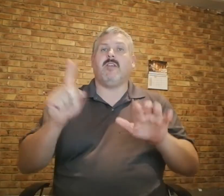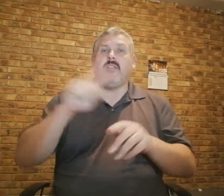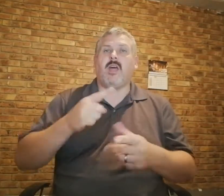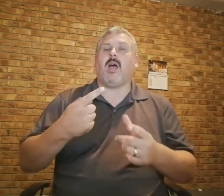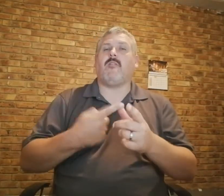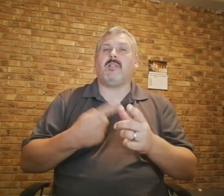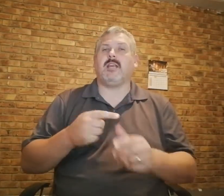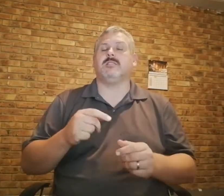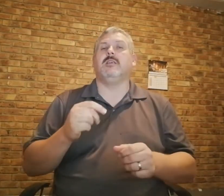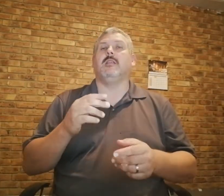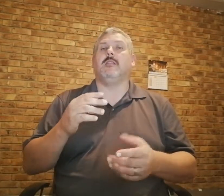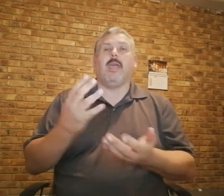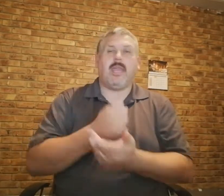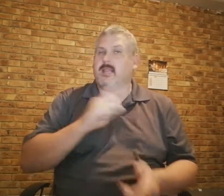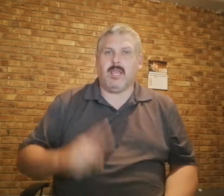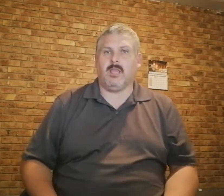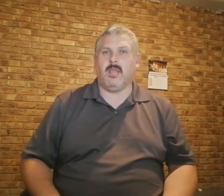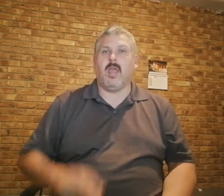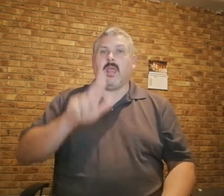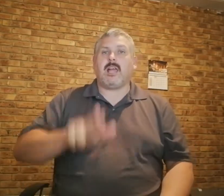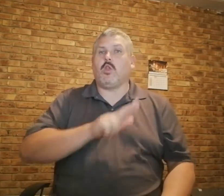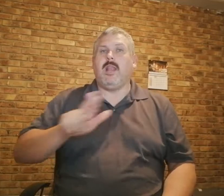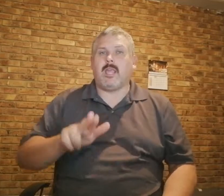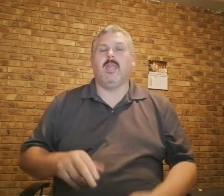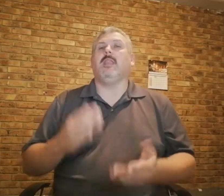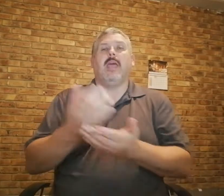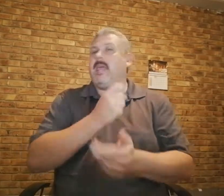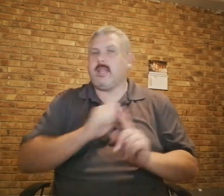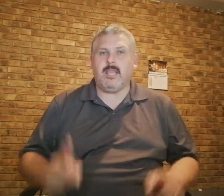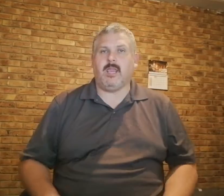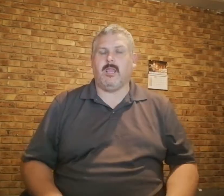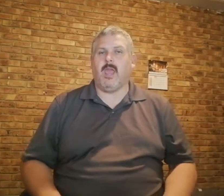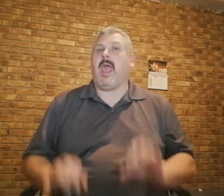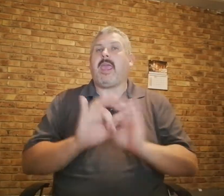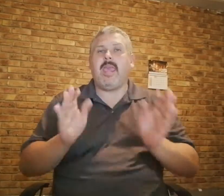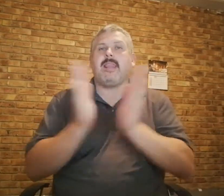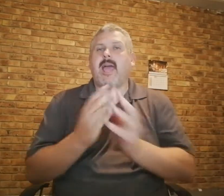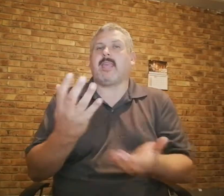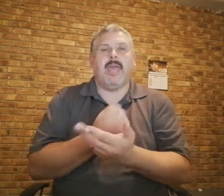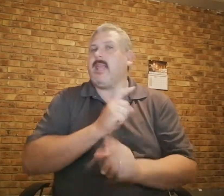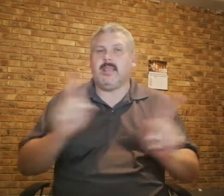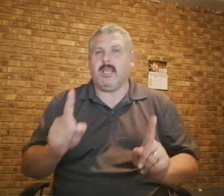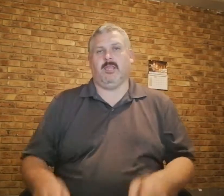Sê, en dag af het is, heet nie. Katholiek, reet nie. Geen kijk, reet nie.